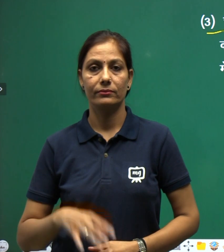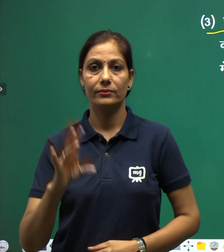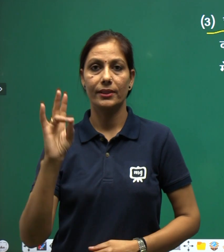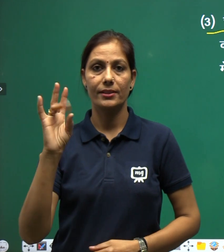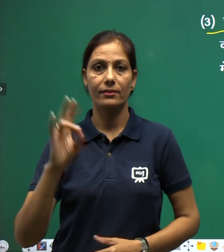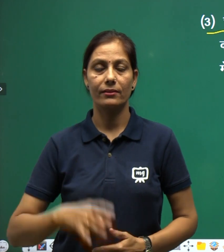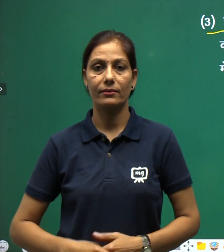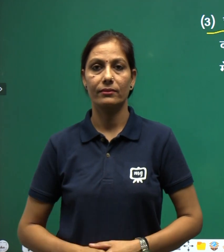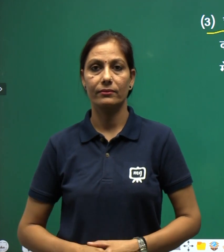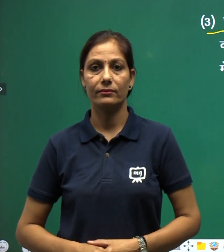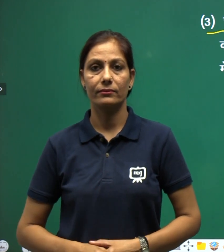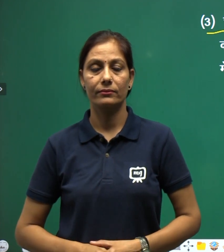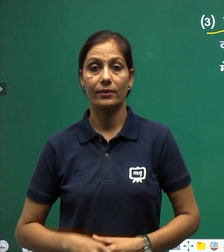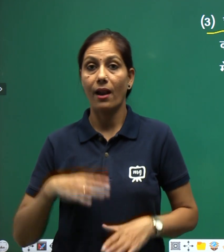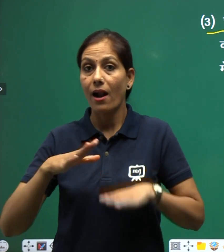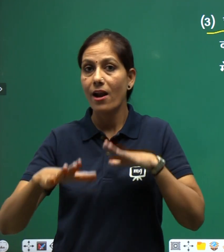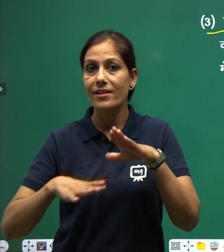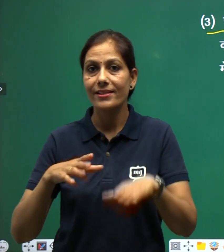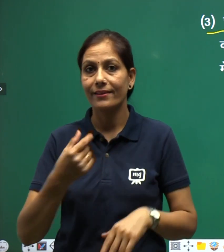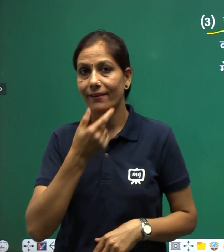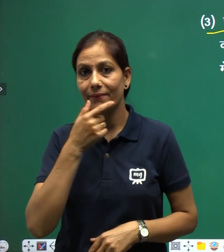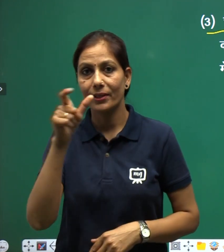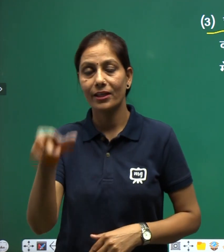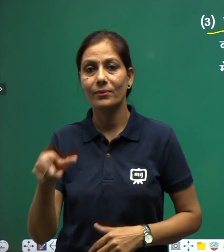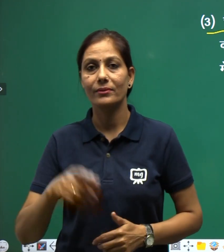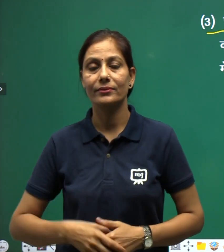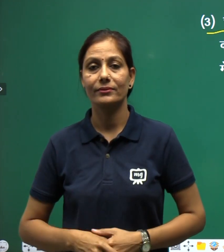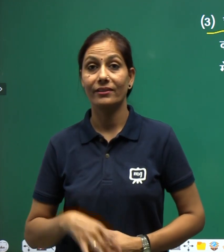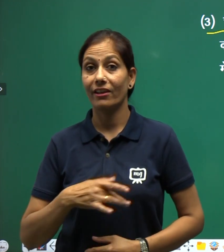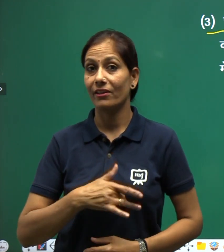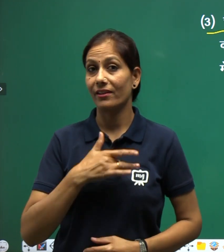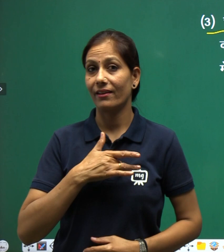तीसरी, चार्ली चैपलिन दया,